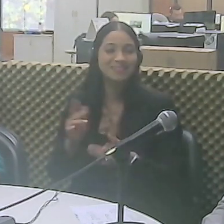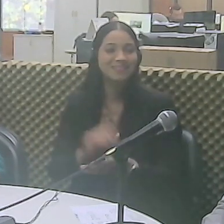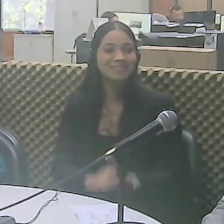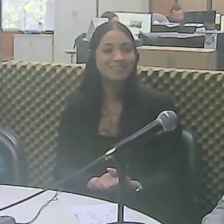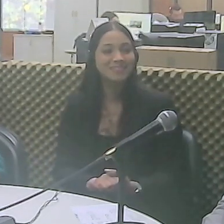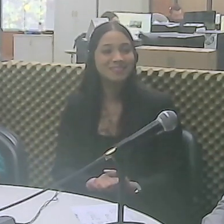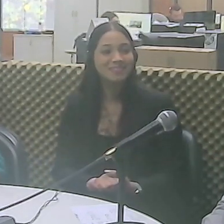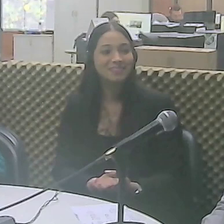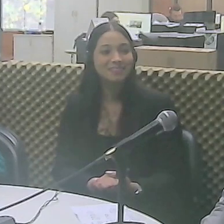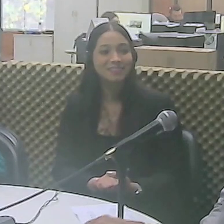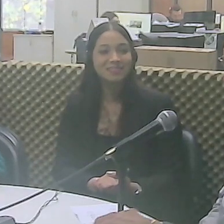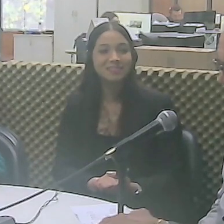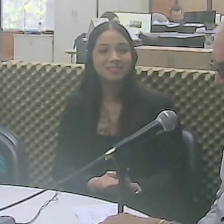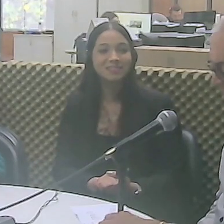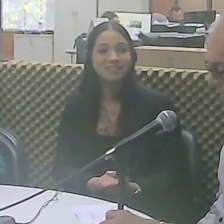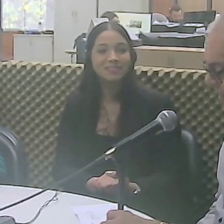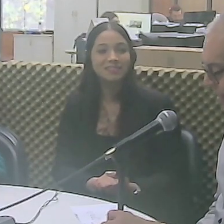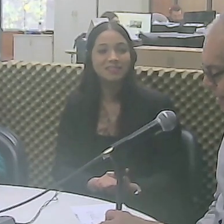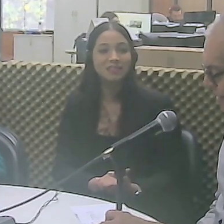estúdios.